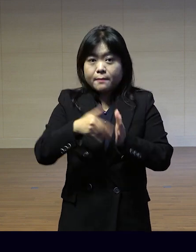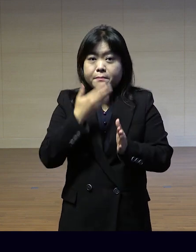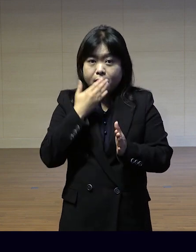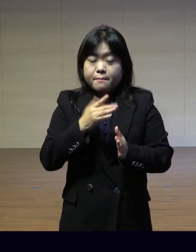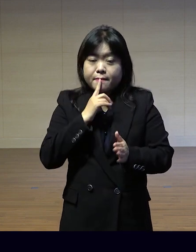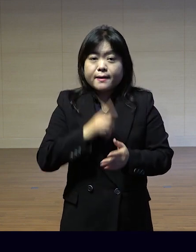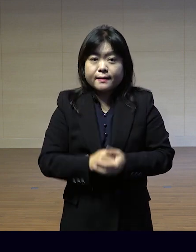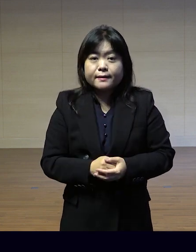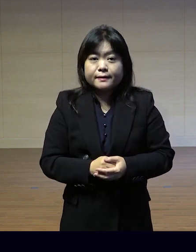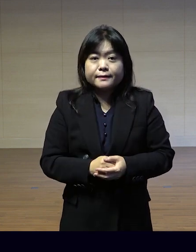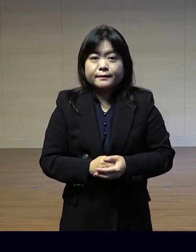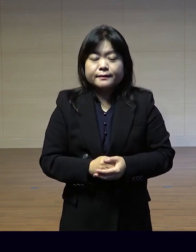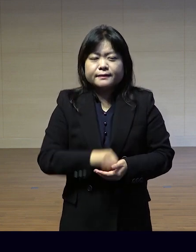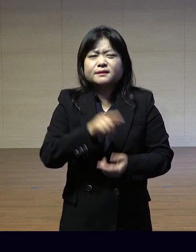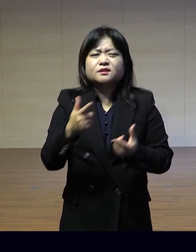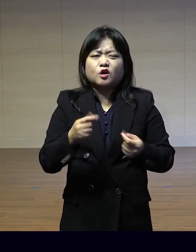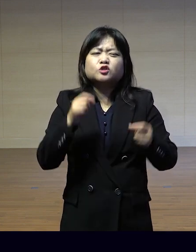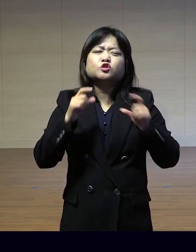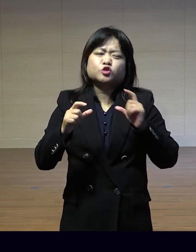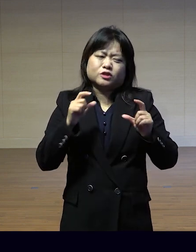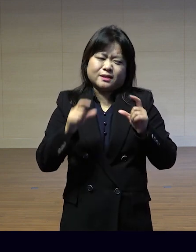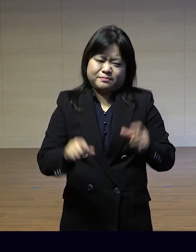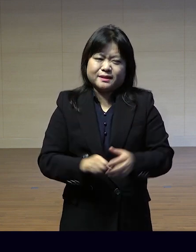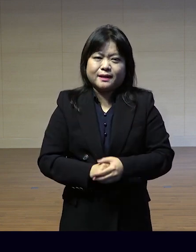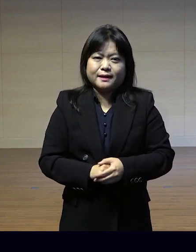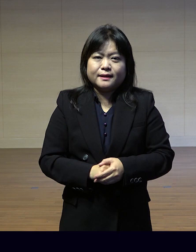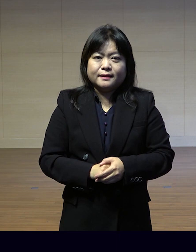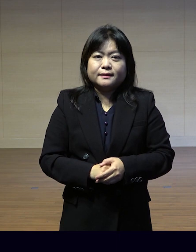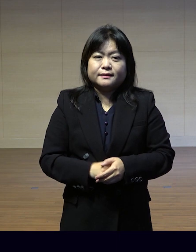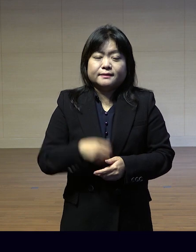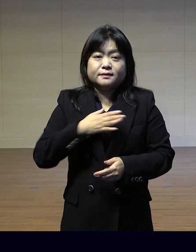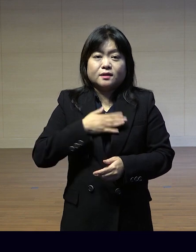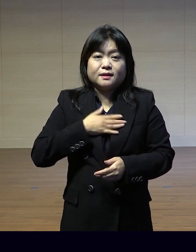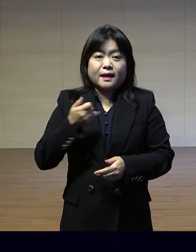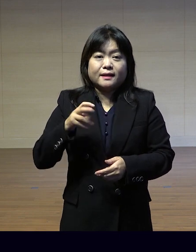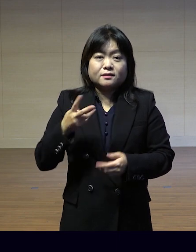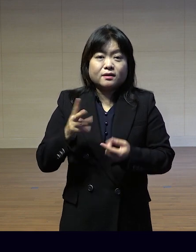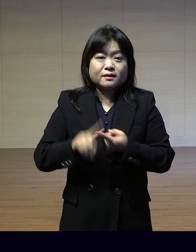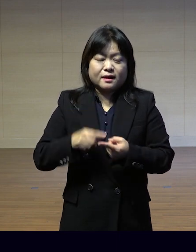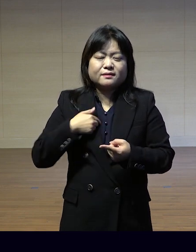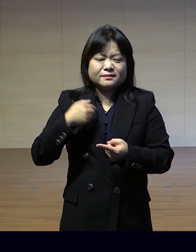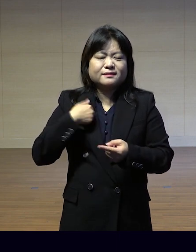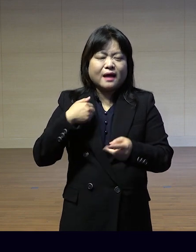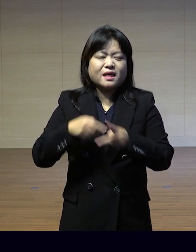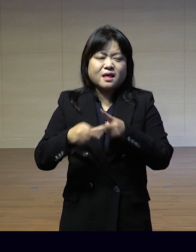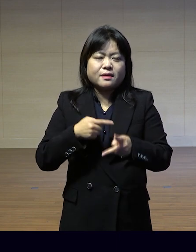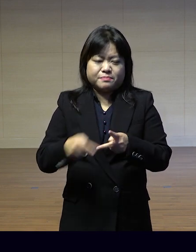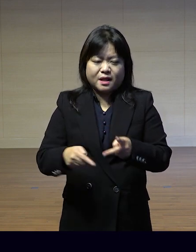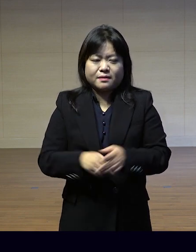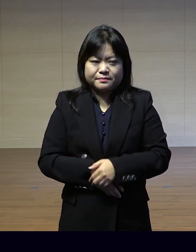하는 그런 주장. 저는 그렇게 해겔을 해석하고 있습니다.